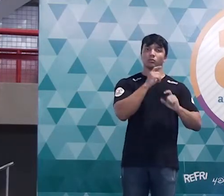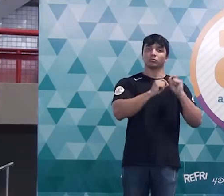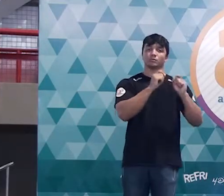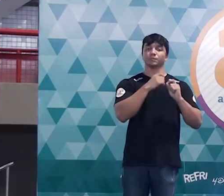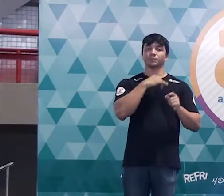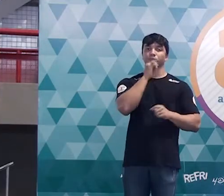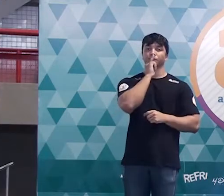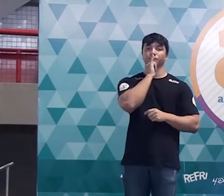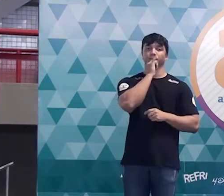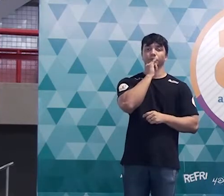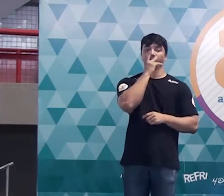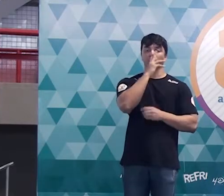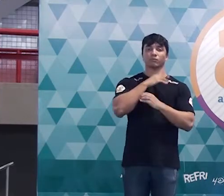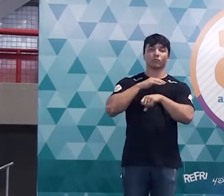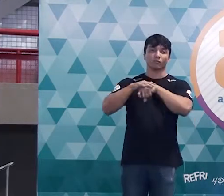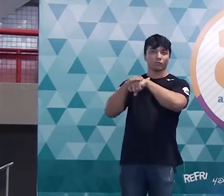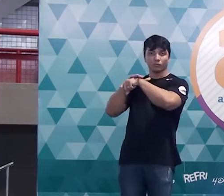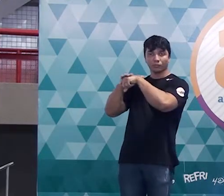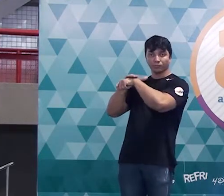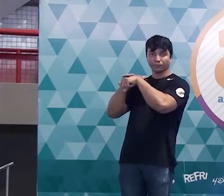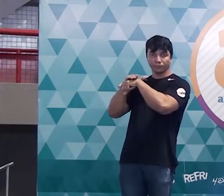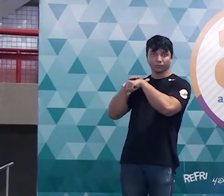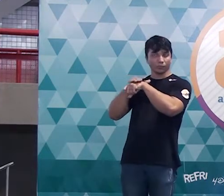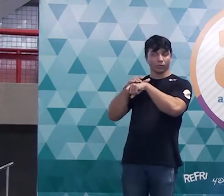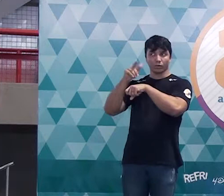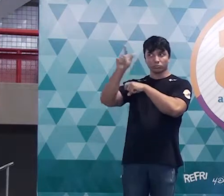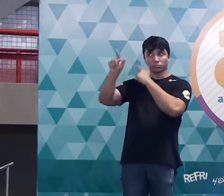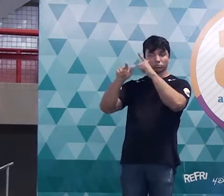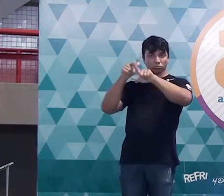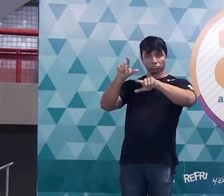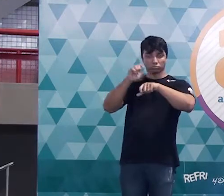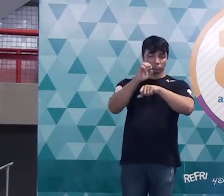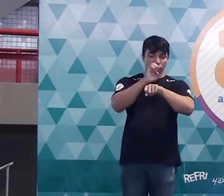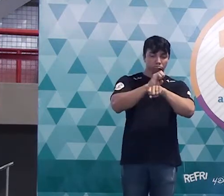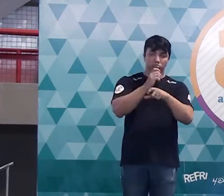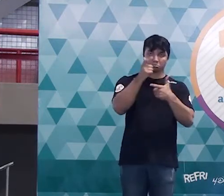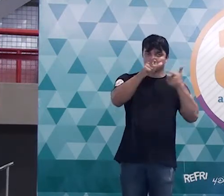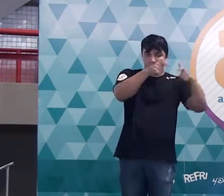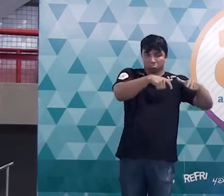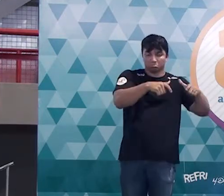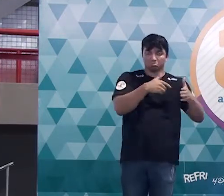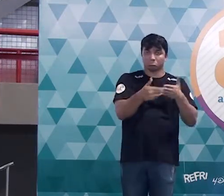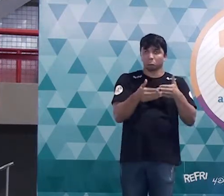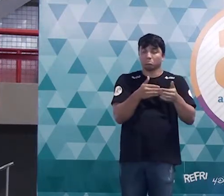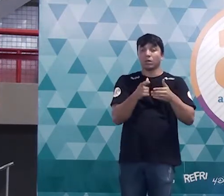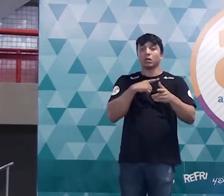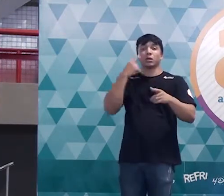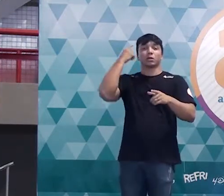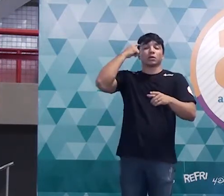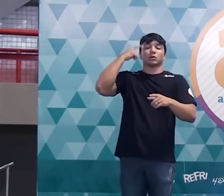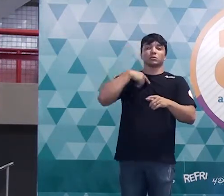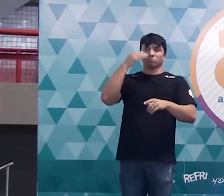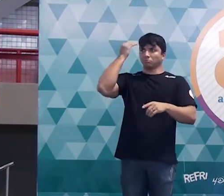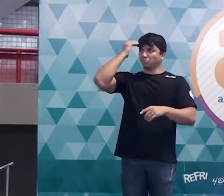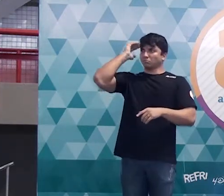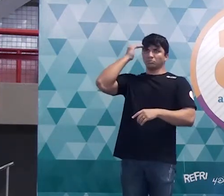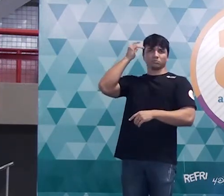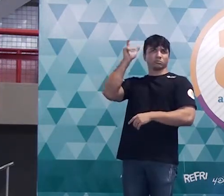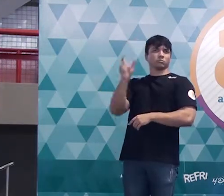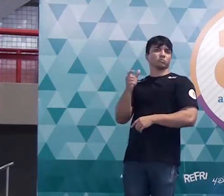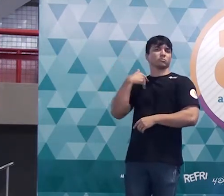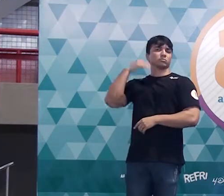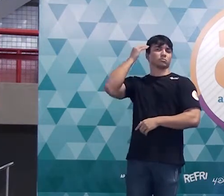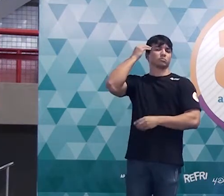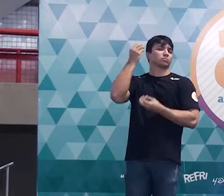vocês conversarem com uma pessoa de um outro lugar e vocês não entenderem o que ela estava